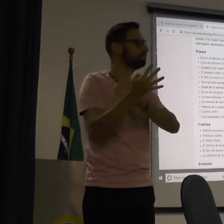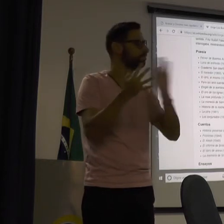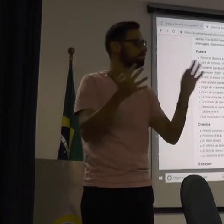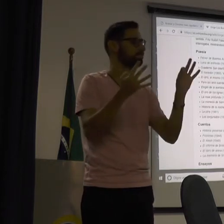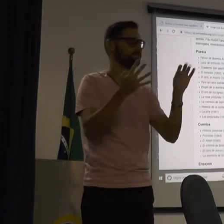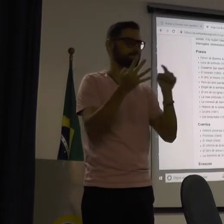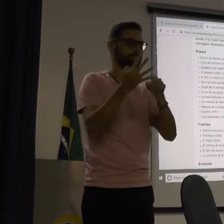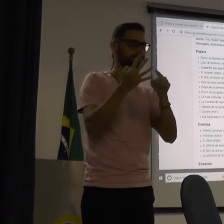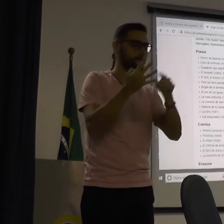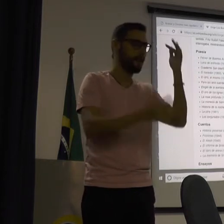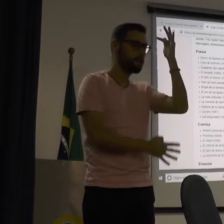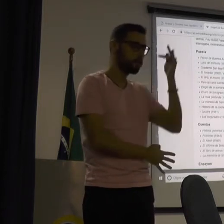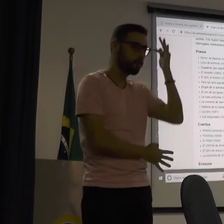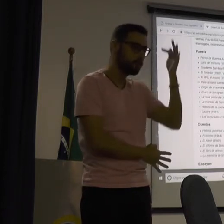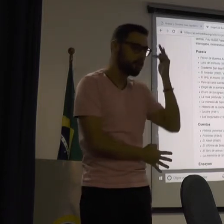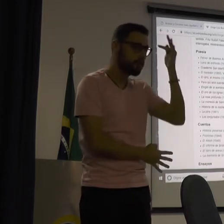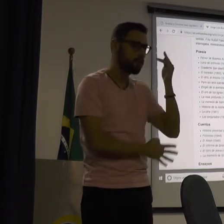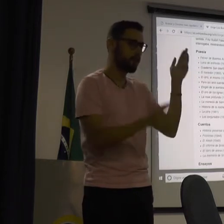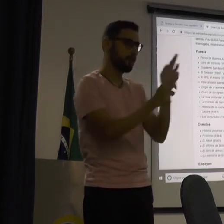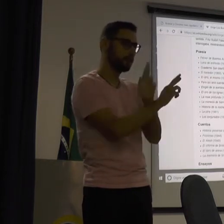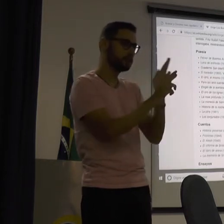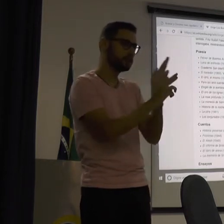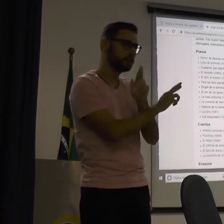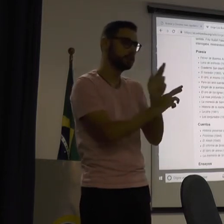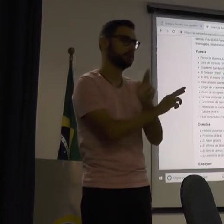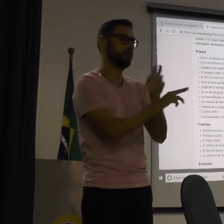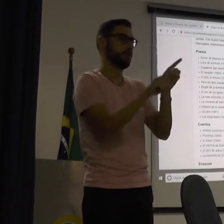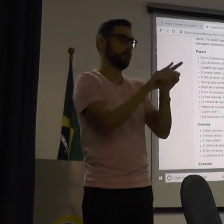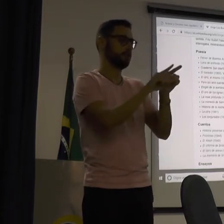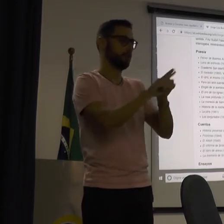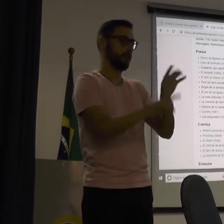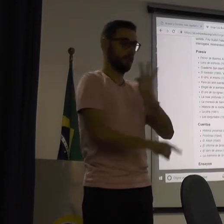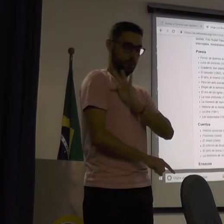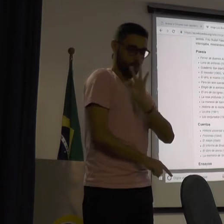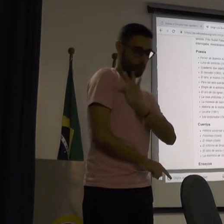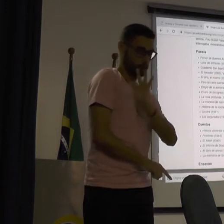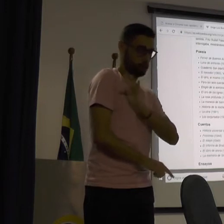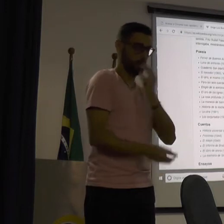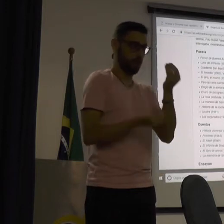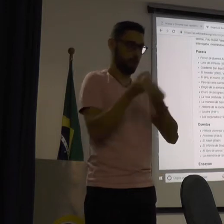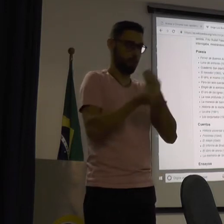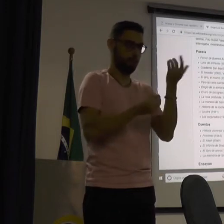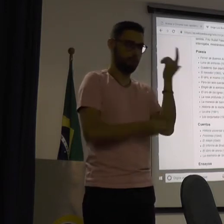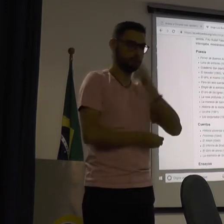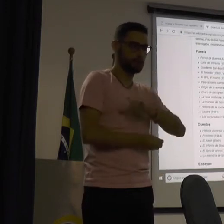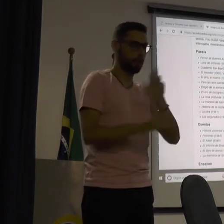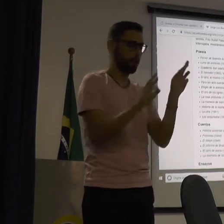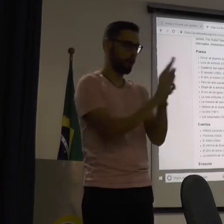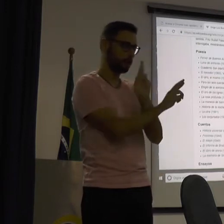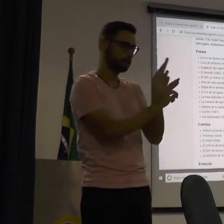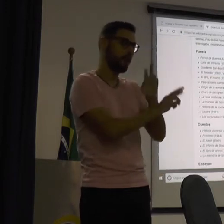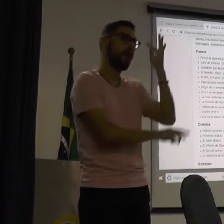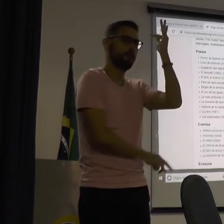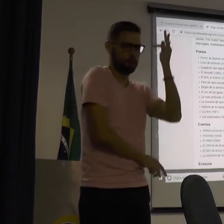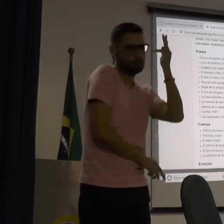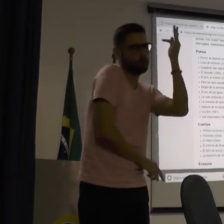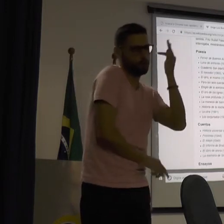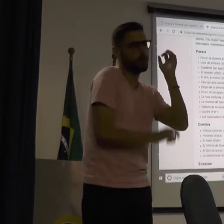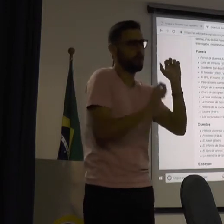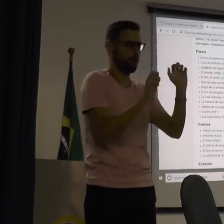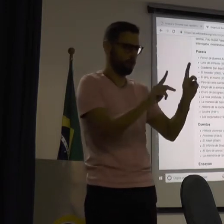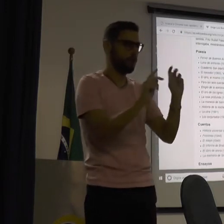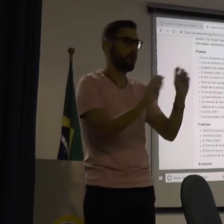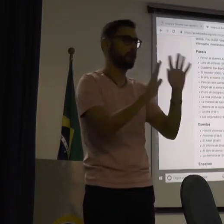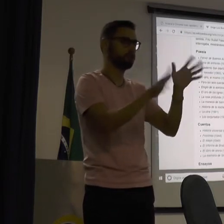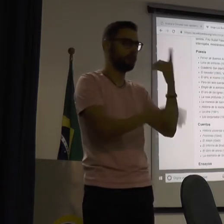que é com a filosofia, com a teologia. A filosofia, tudo bem, né? Acho que muita gente se interessa,